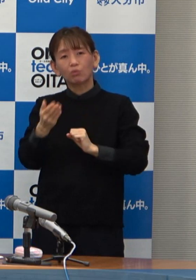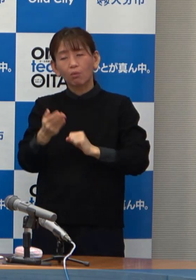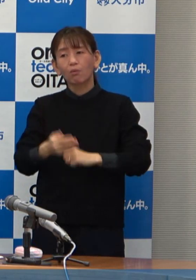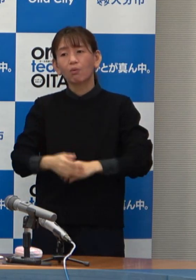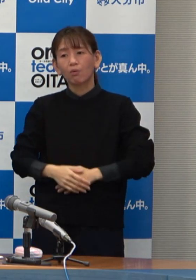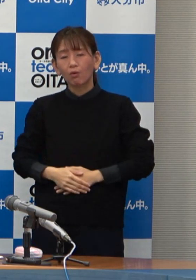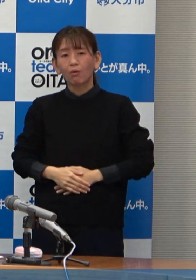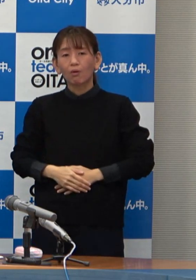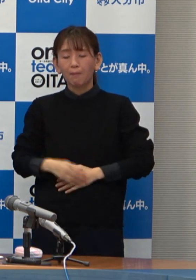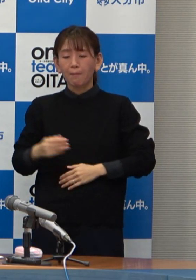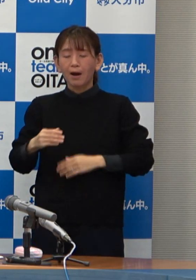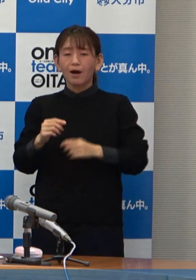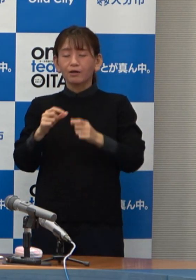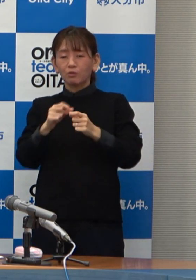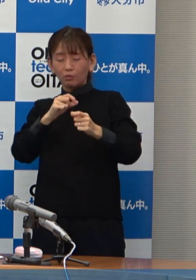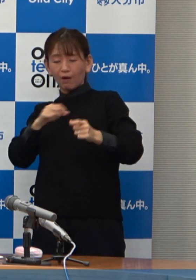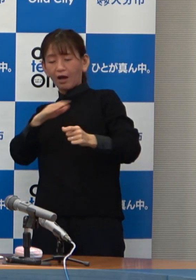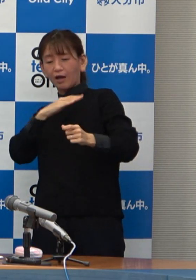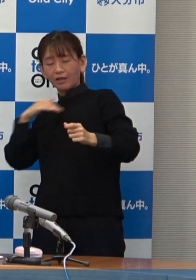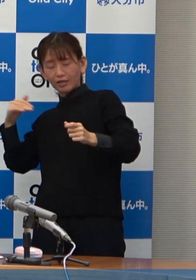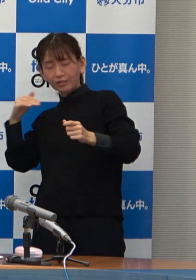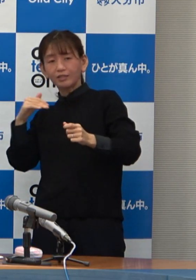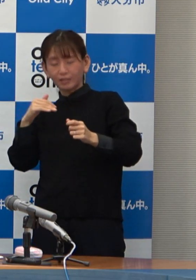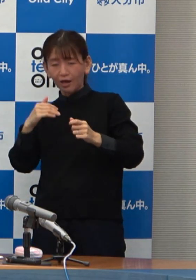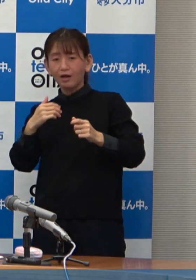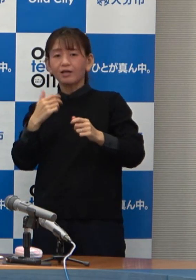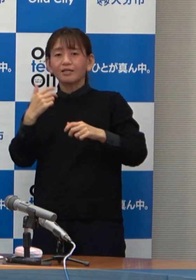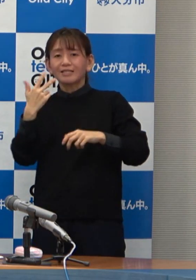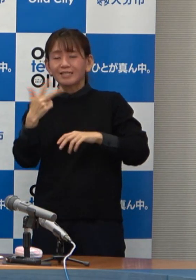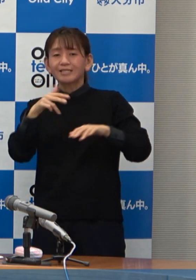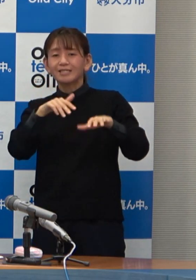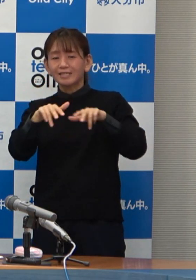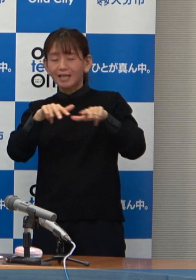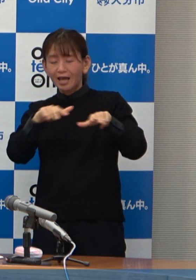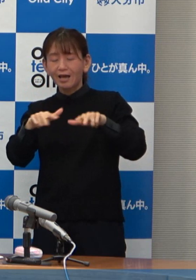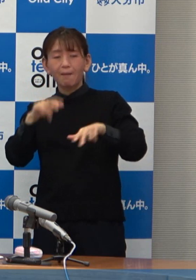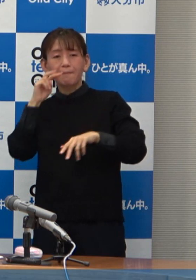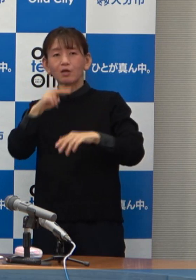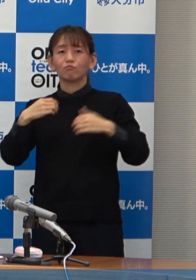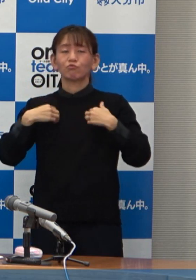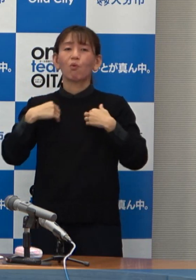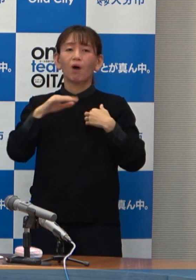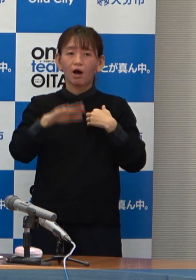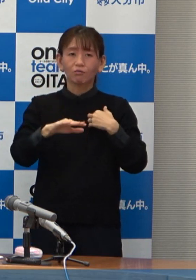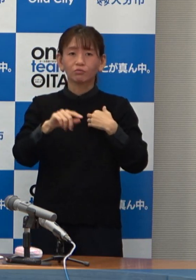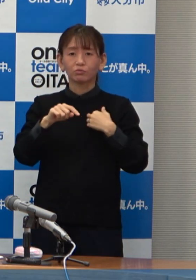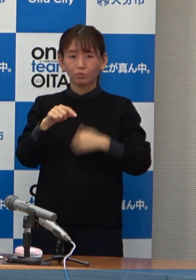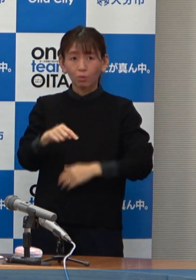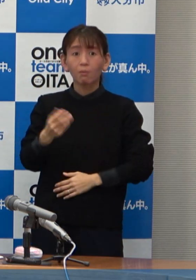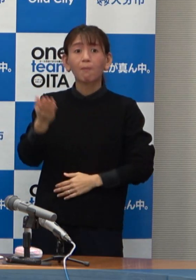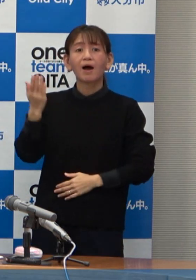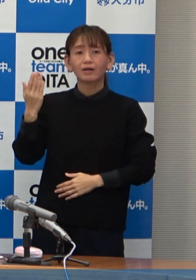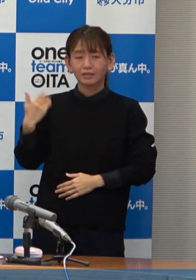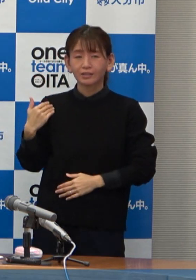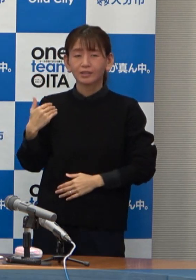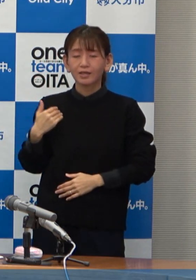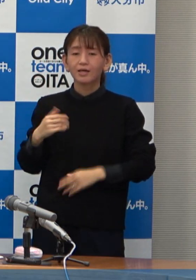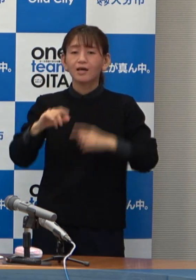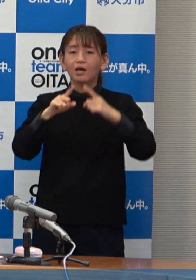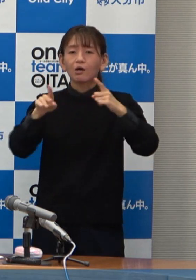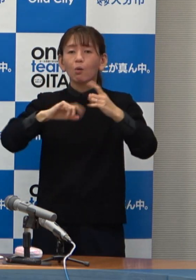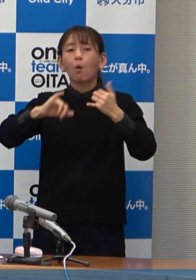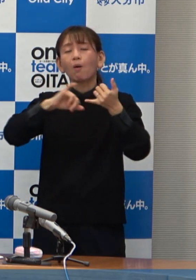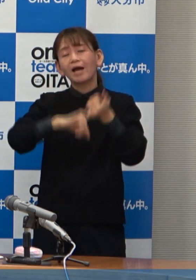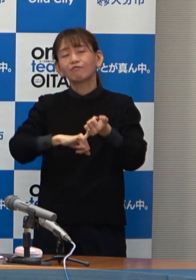必ず必要になってくるでしょうねでその前にあの政策としてマニフェストに